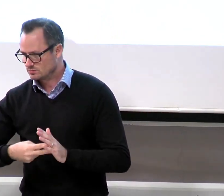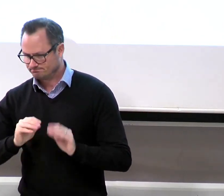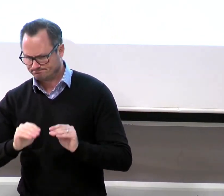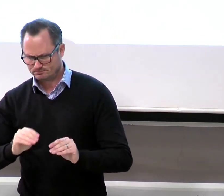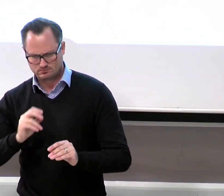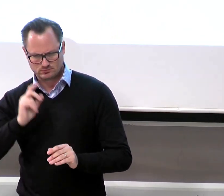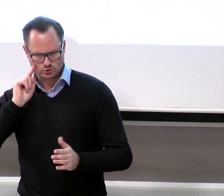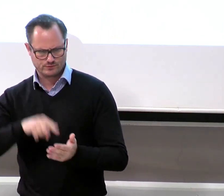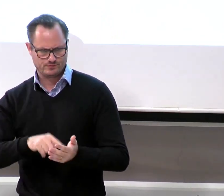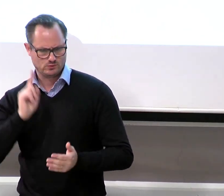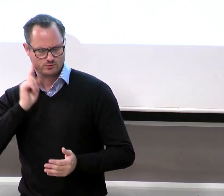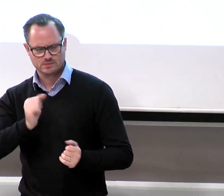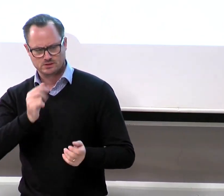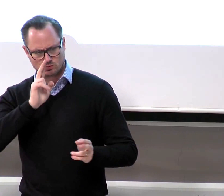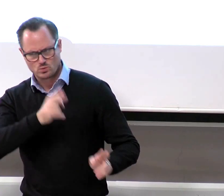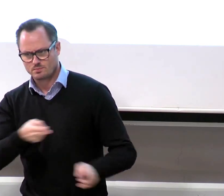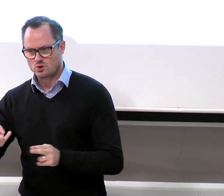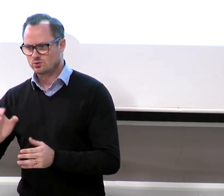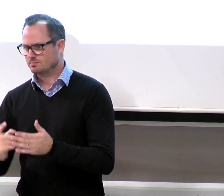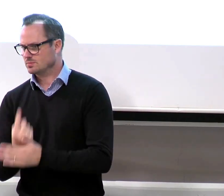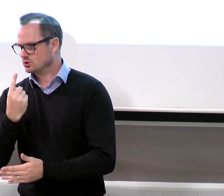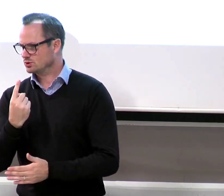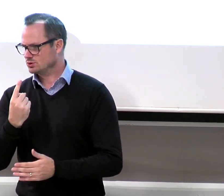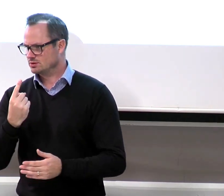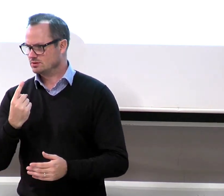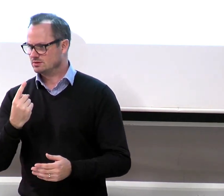Man använder fortfarande talmetoden för att undervisa döva barn.